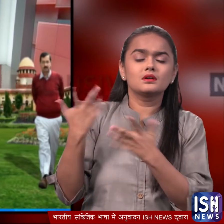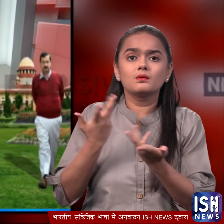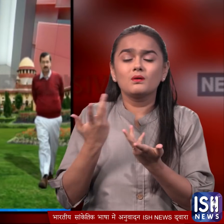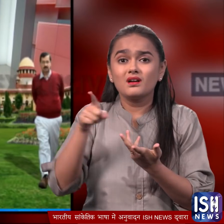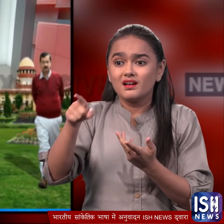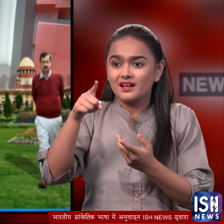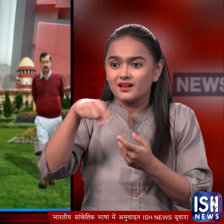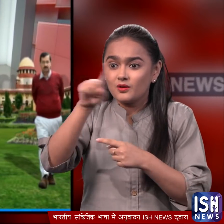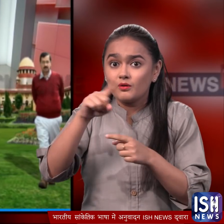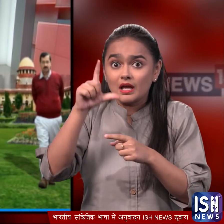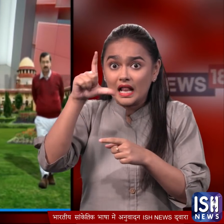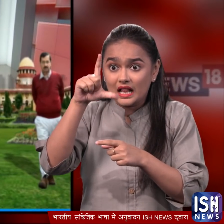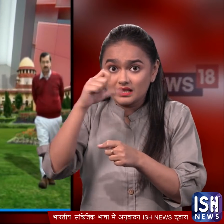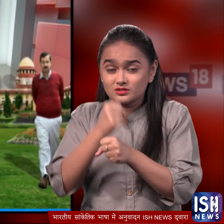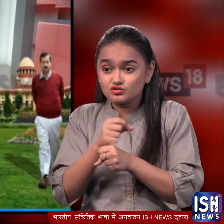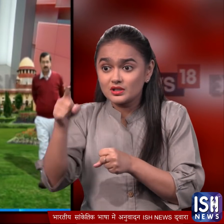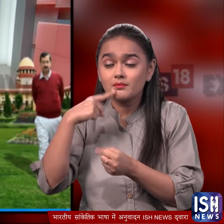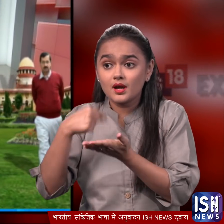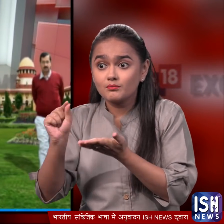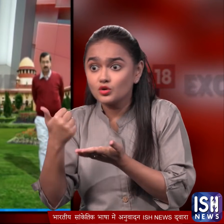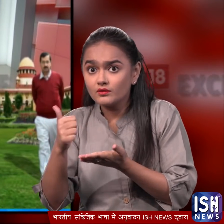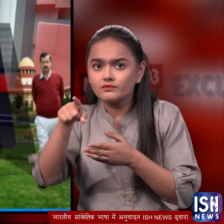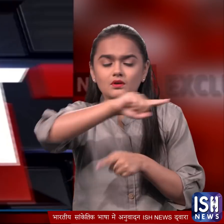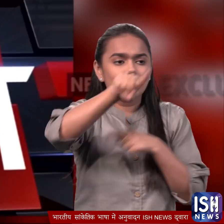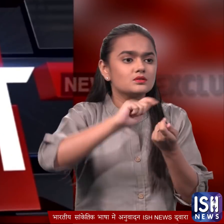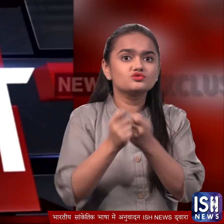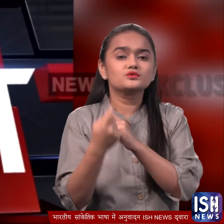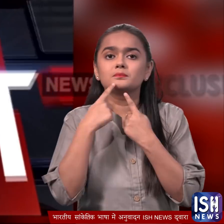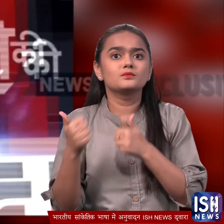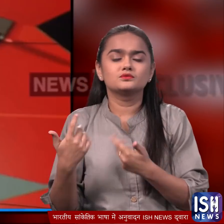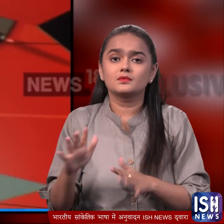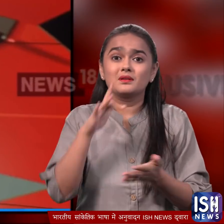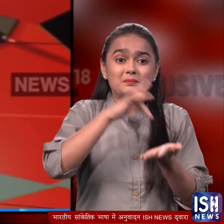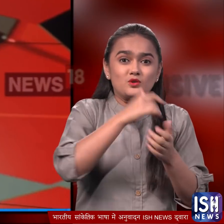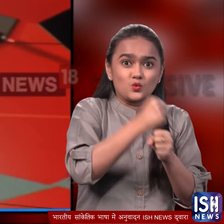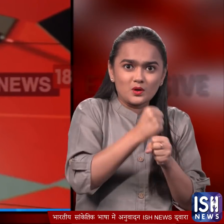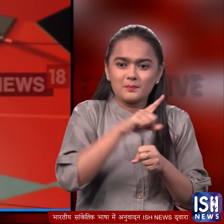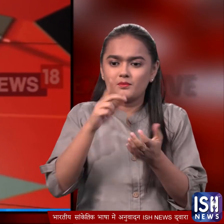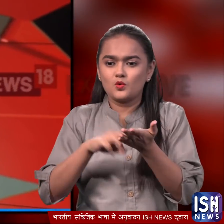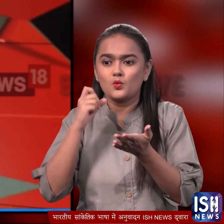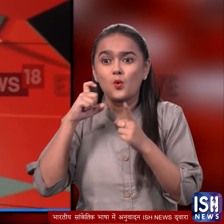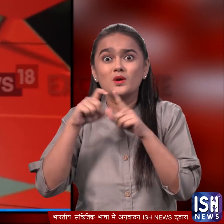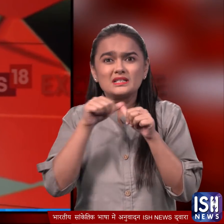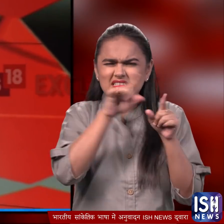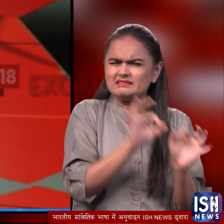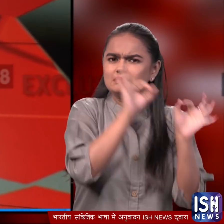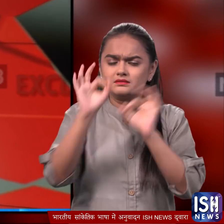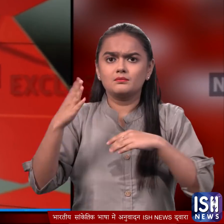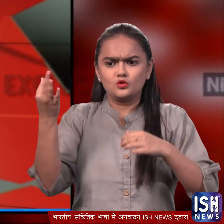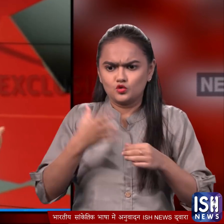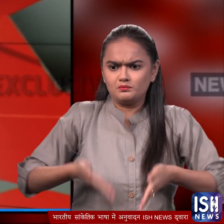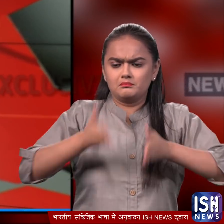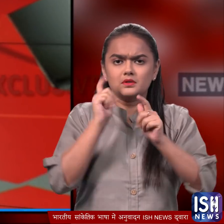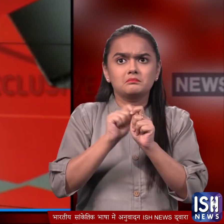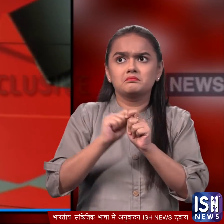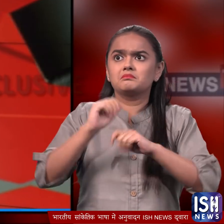कोई फैसला एलजी की इजाजत के बगैर नहीं ले सकती है। गुरुग्राम और नोएडा की तरह दिल्ली में भी ऊंची इमारतें